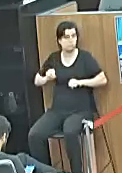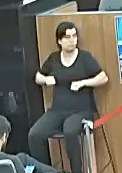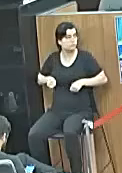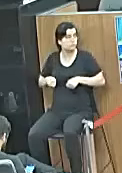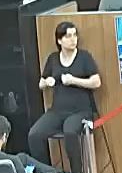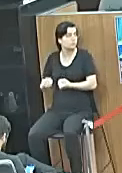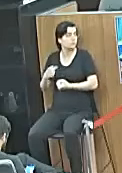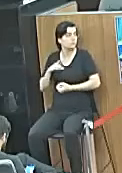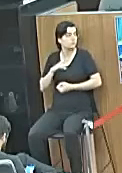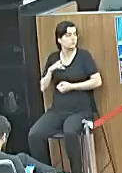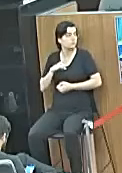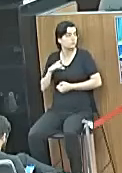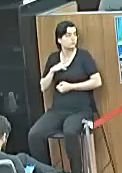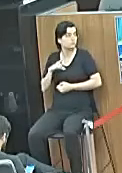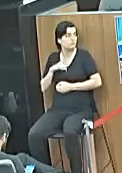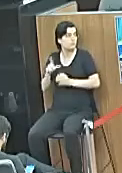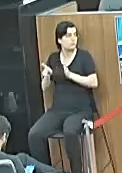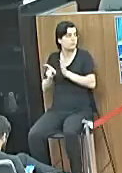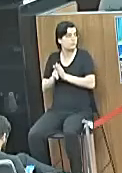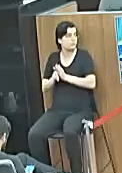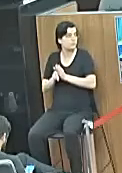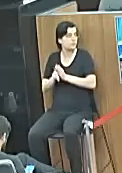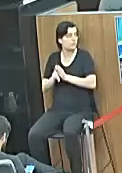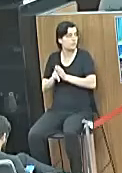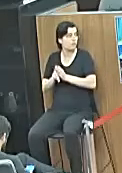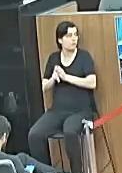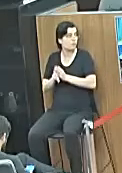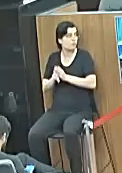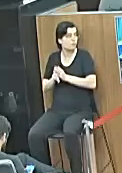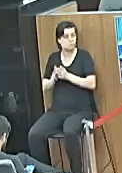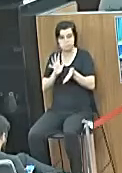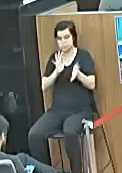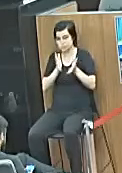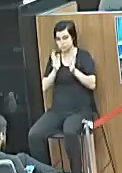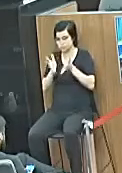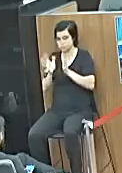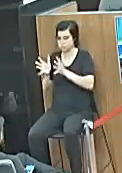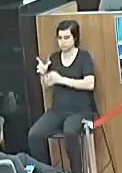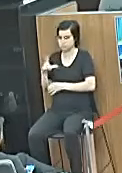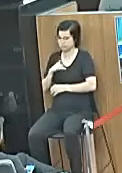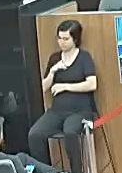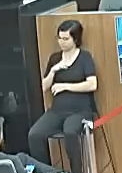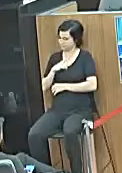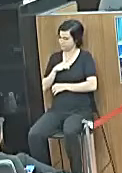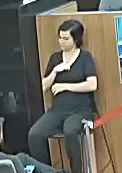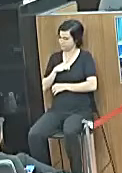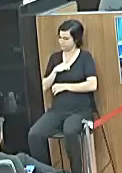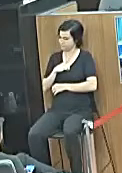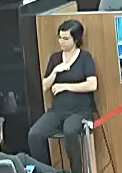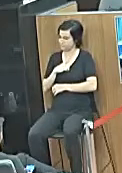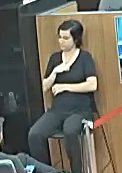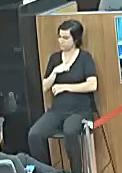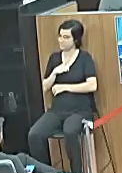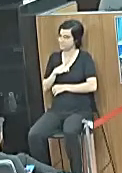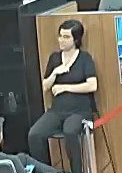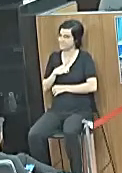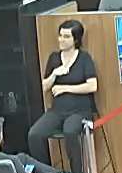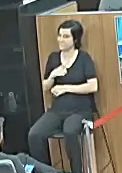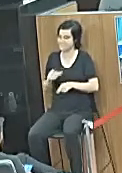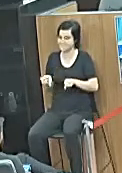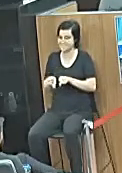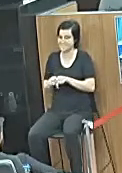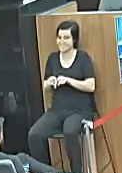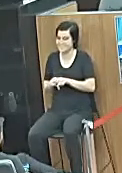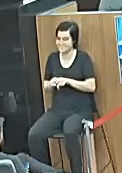aplicação da prova de legislação eletrônica em libras linguagem brasileira de sinais em ao menos uma delegacia regional de